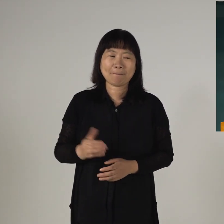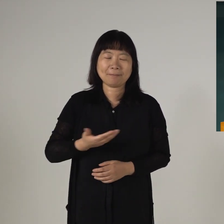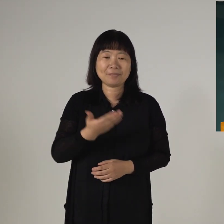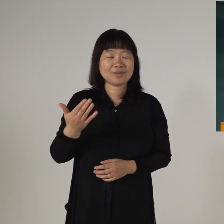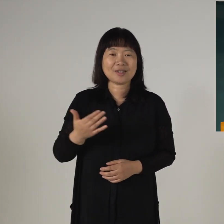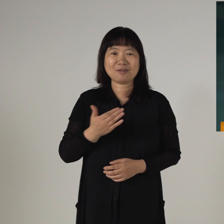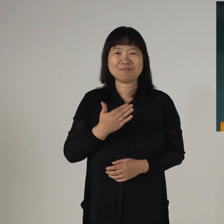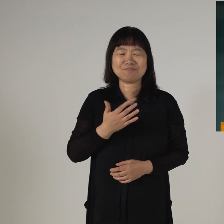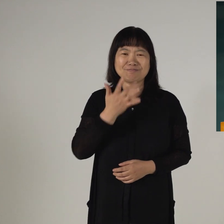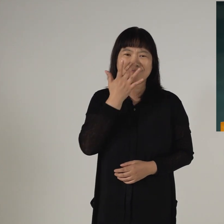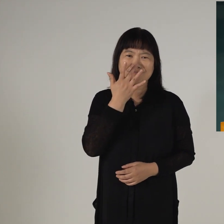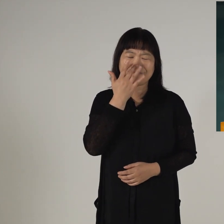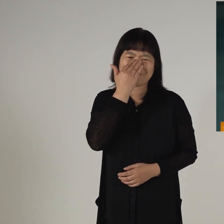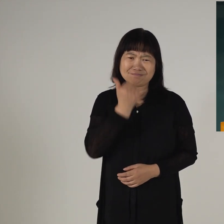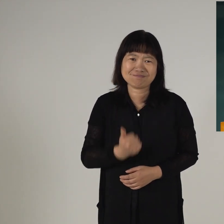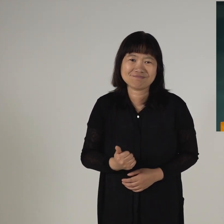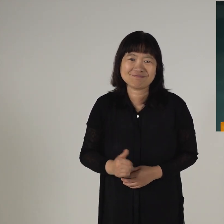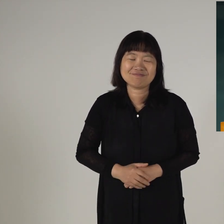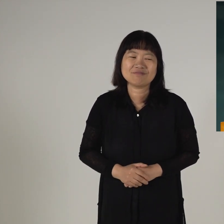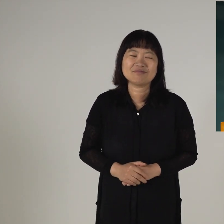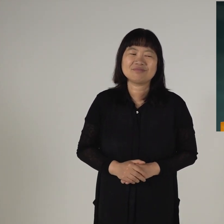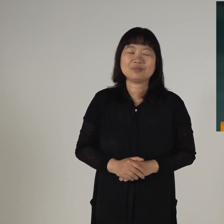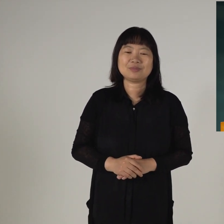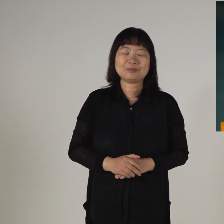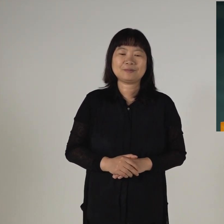여러분은 별로 재미없죠?